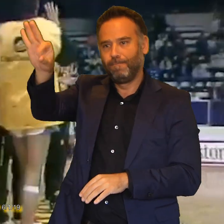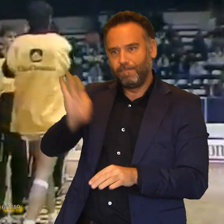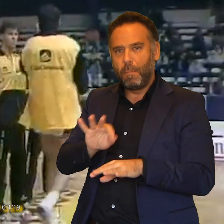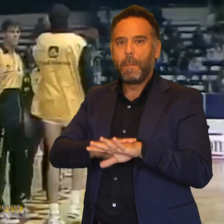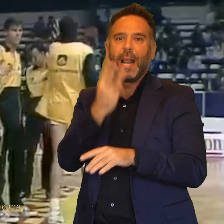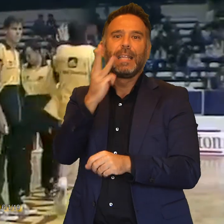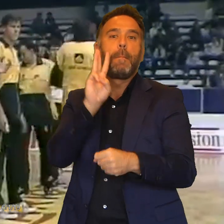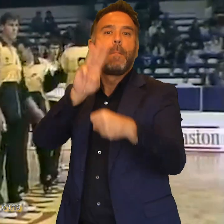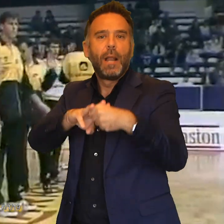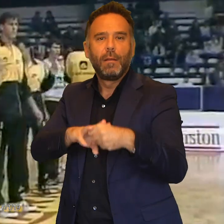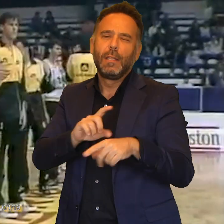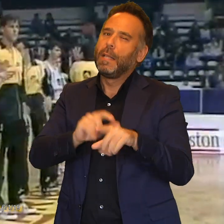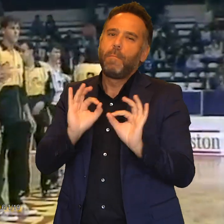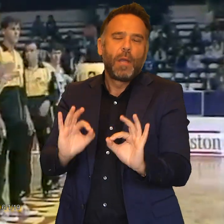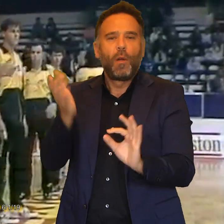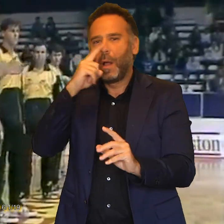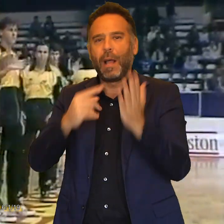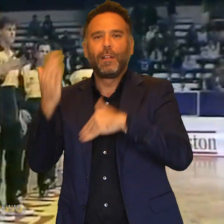lideraba la línea exterior.